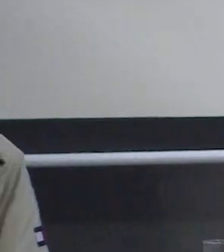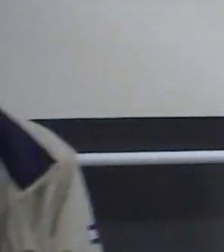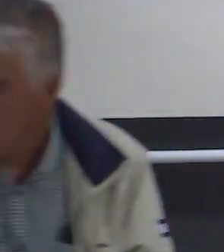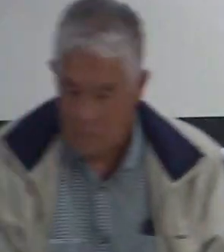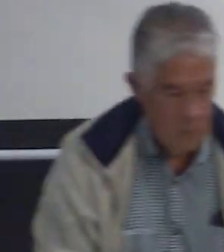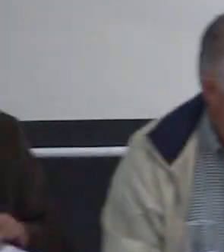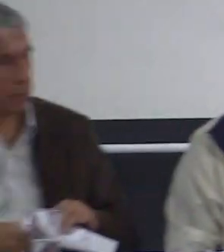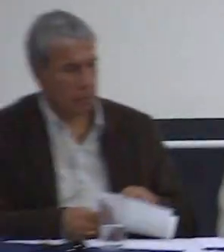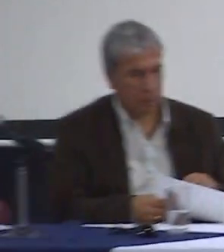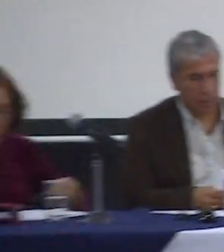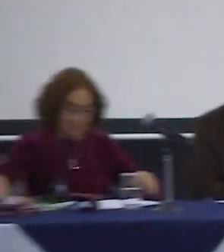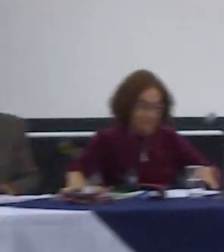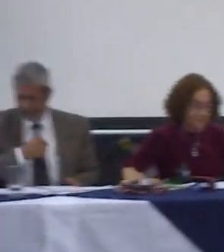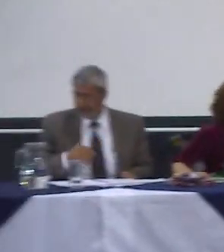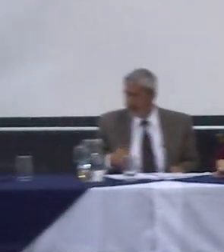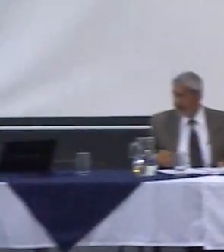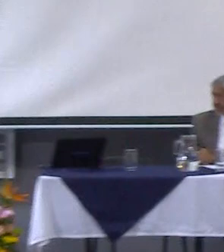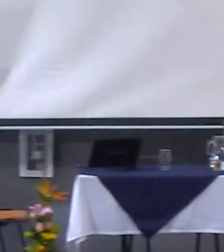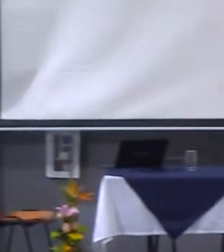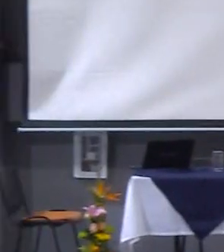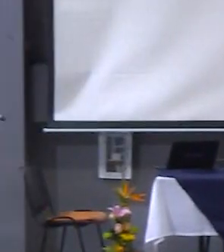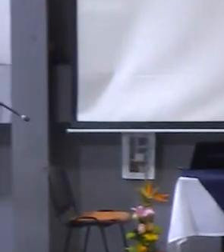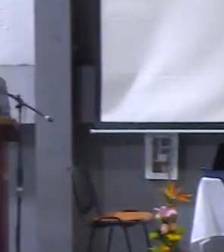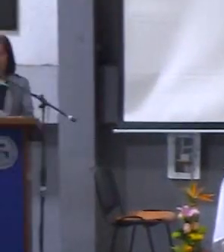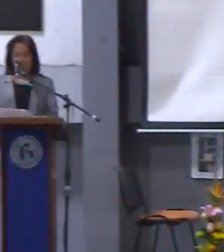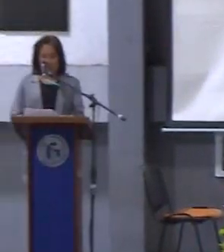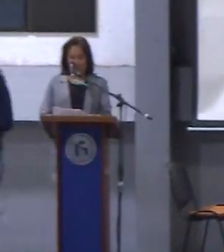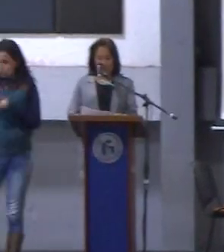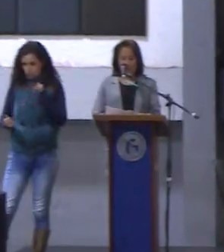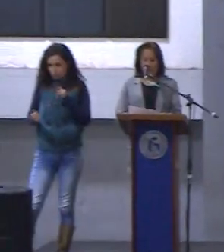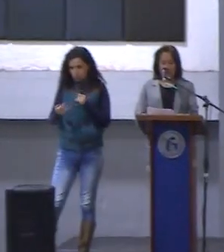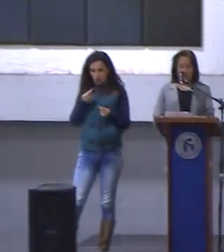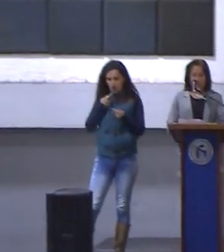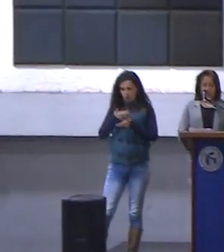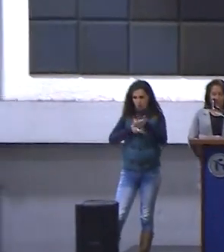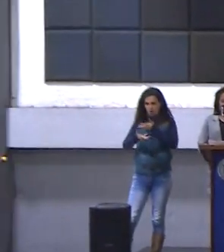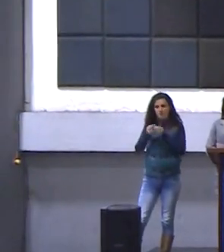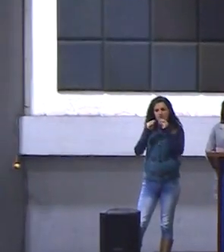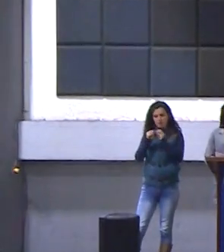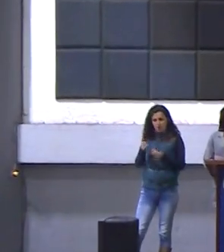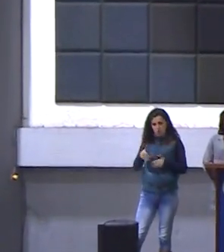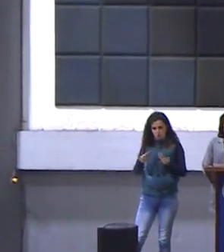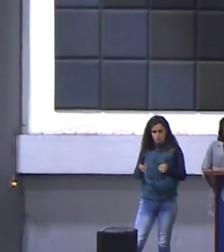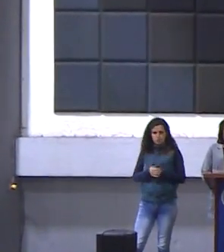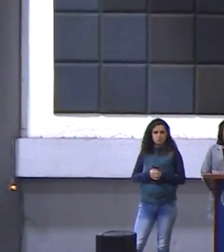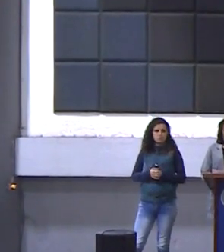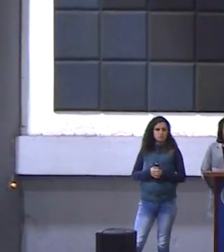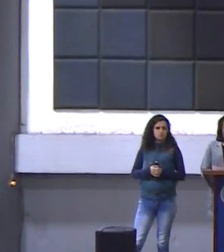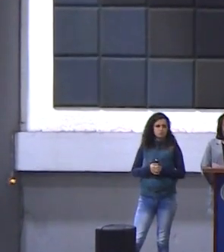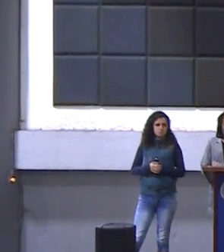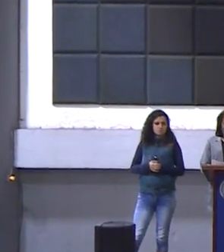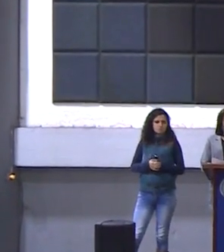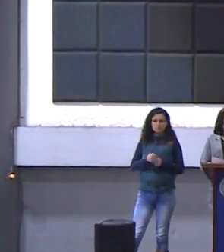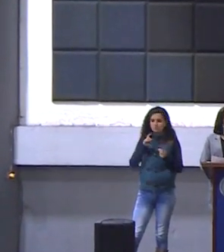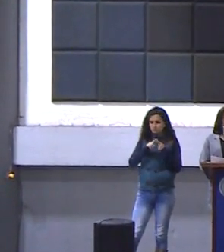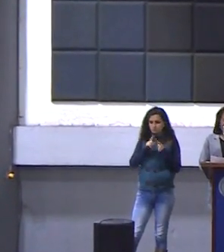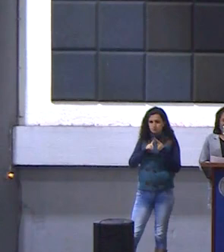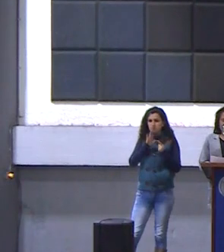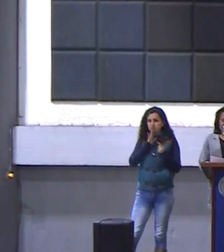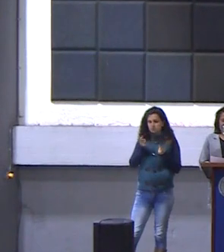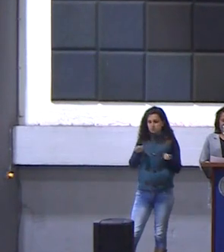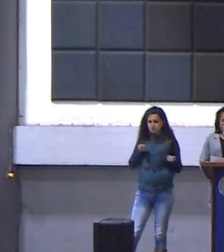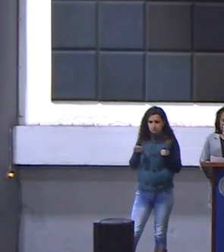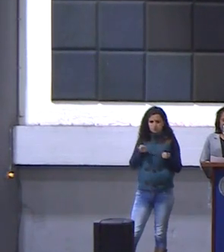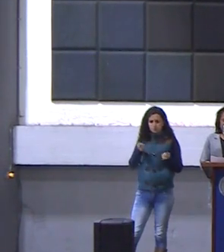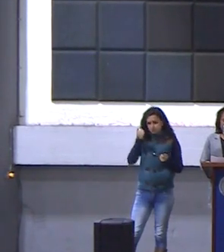bueno muchas gracias vamos a hacer un último conversatorio de la siguiente manera la primera parte la va a manejar